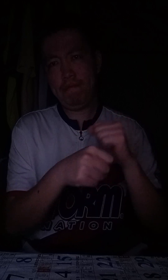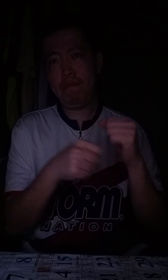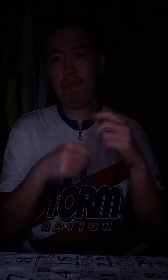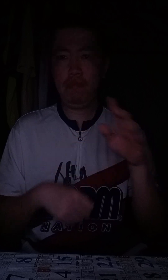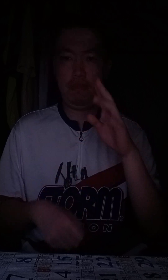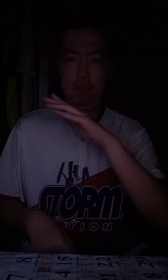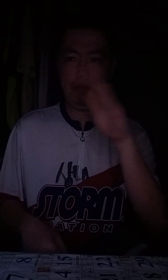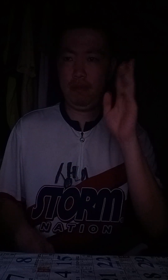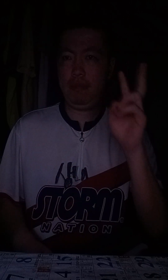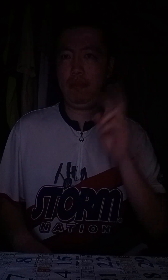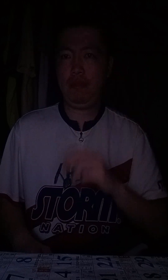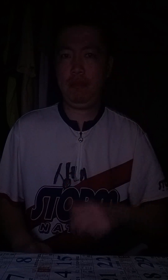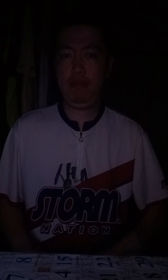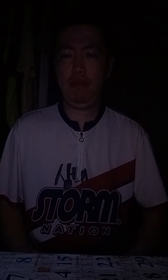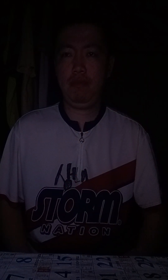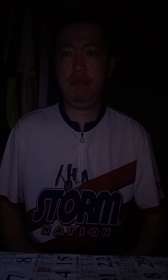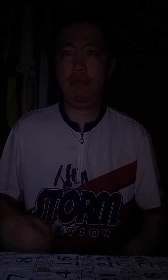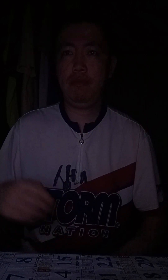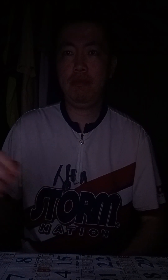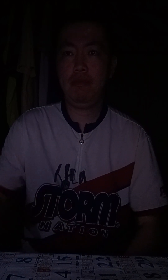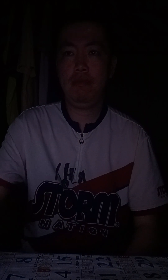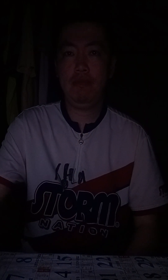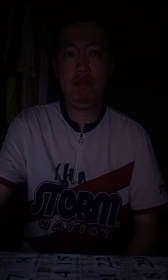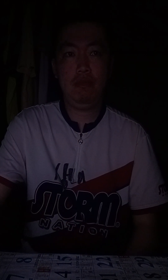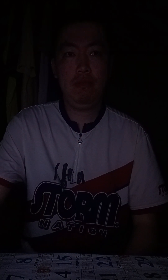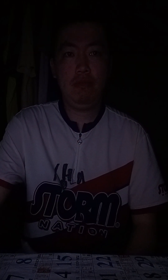밝혔습니다. SBS 박찬범입니다.